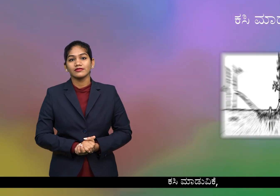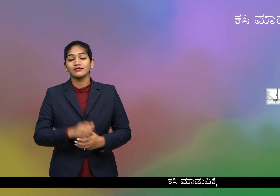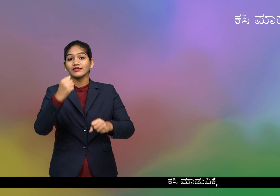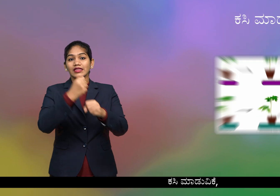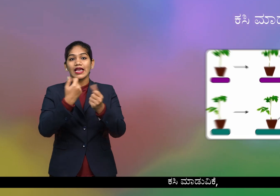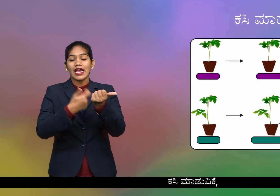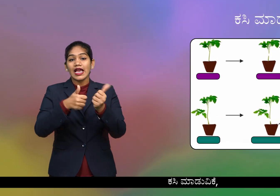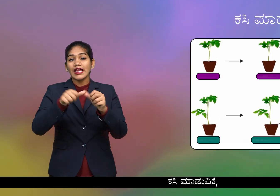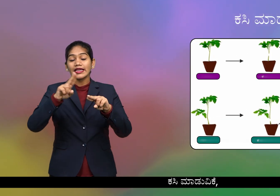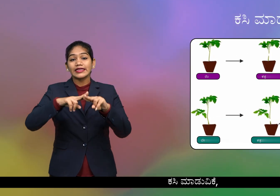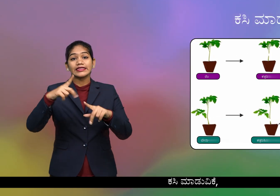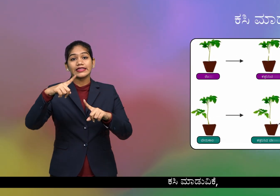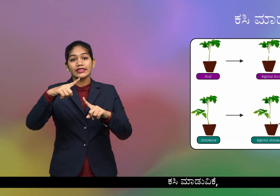ಕಸಿ ಮಾಡುವಿಕೆ,